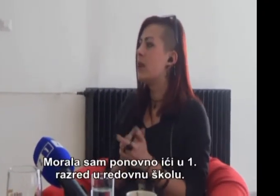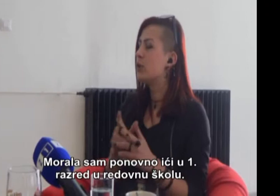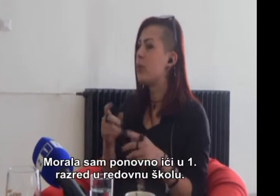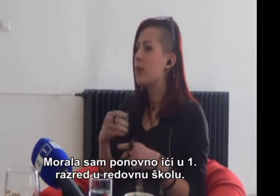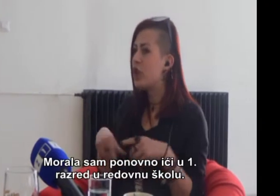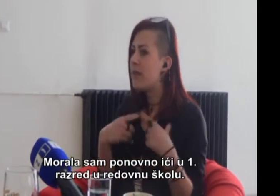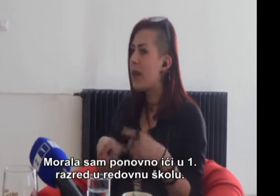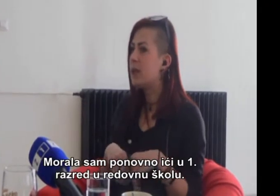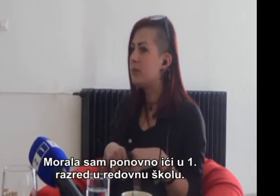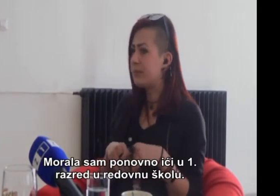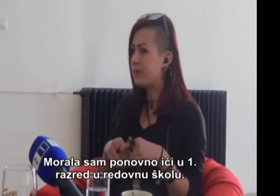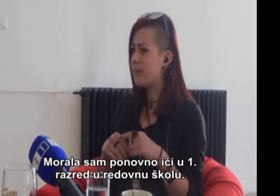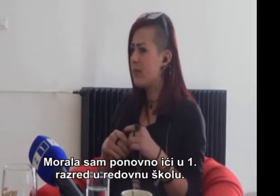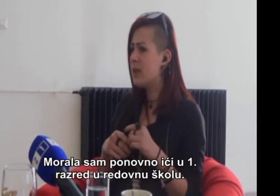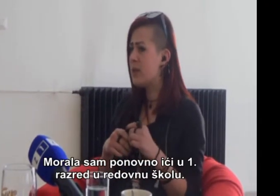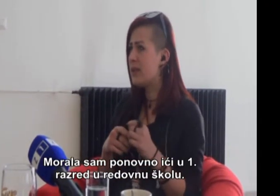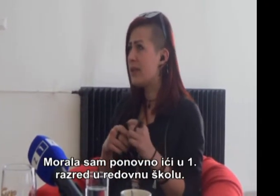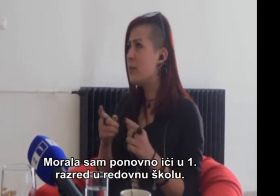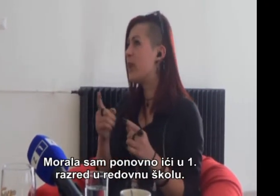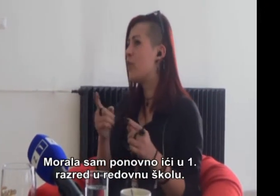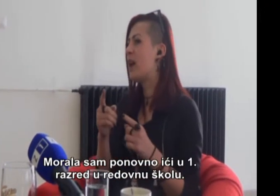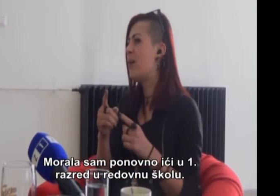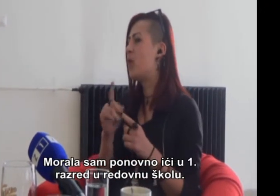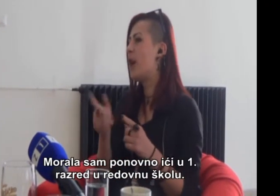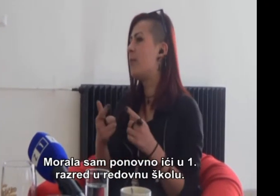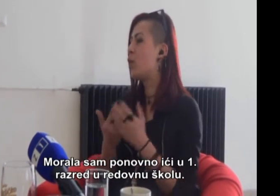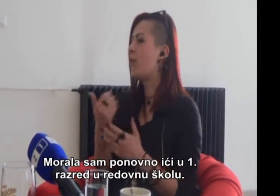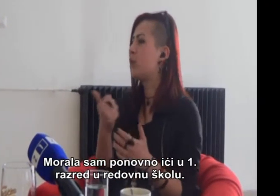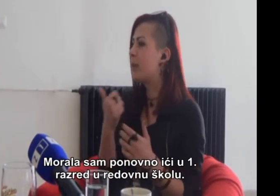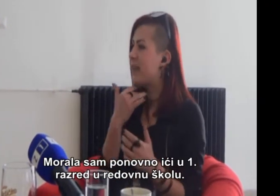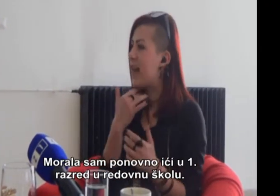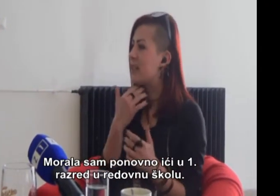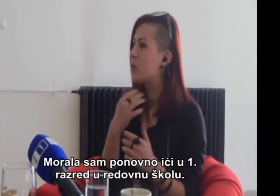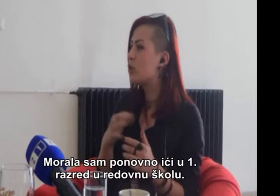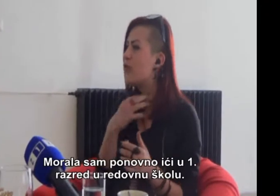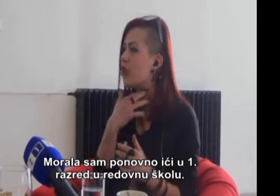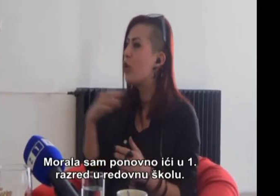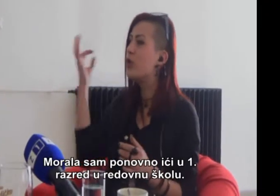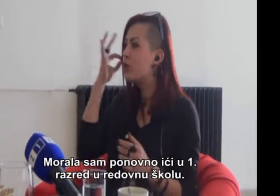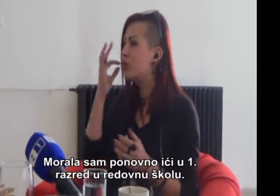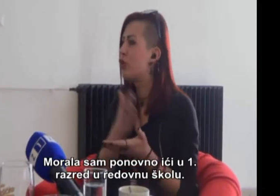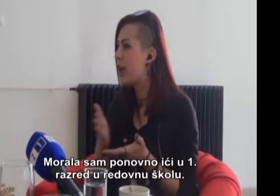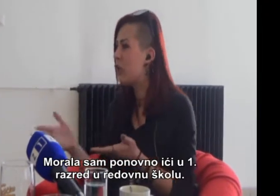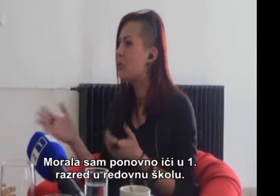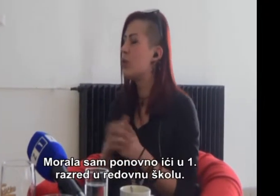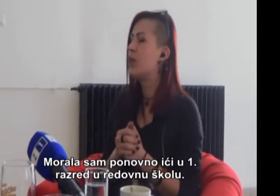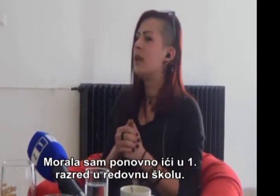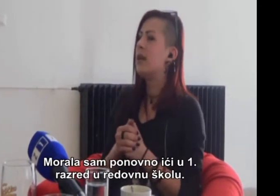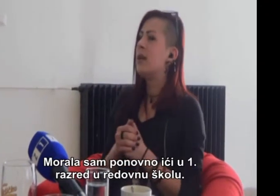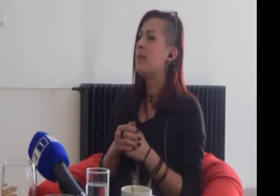Tamo smo mi živjeli. Tamo sam onda morala ponoviti učeni jezik, osnovne škole, učilište, eto.